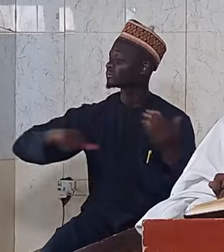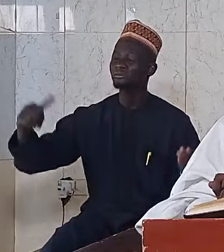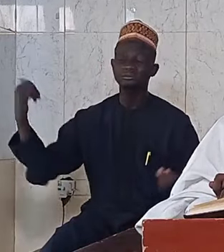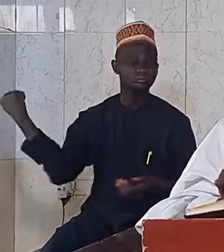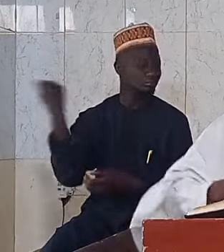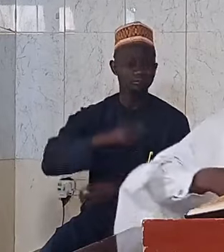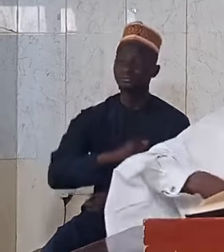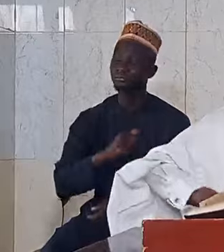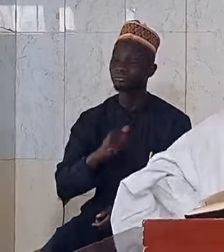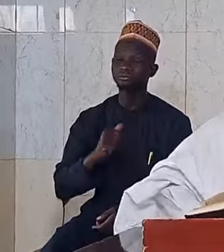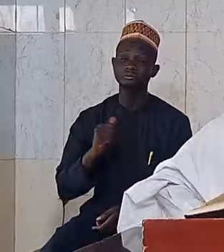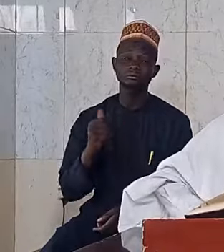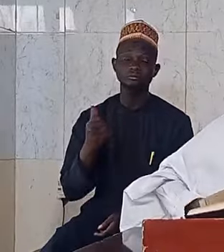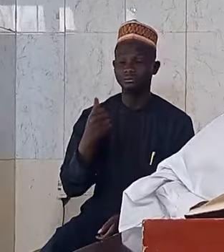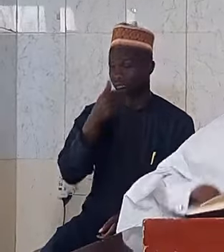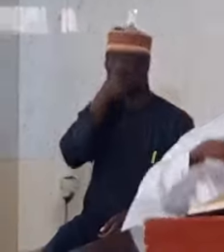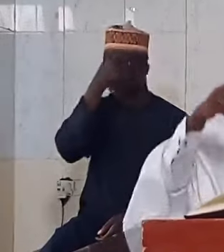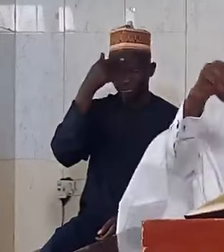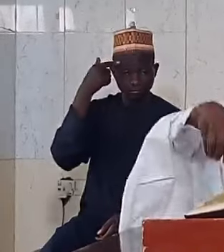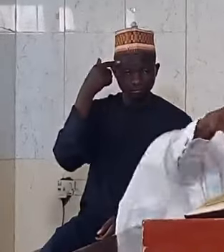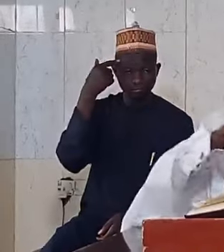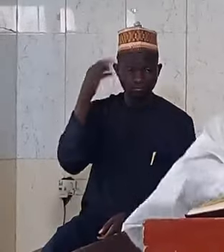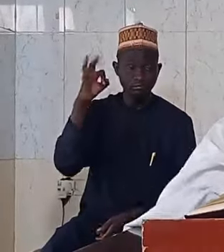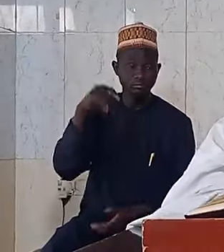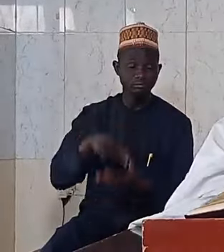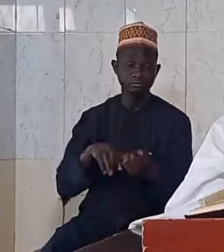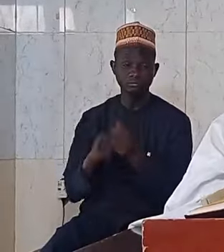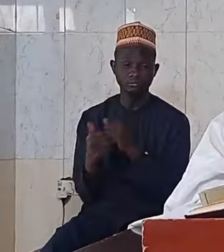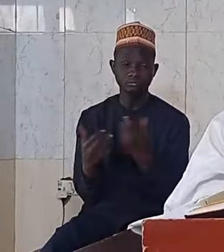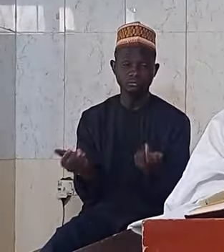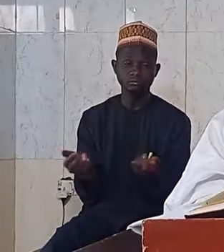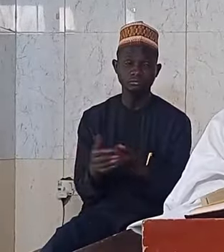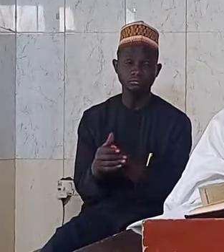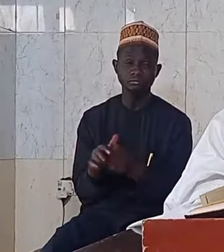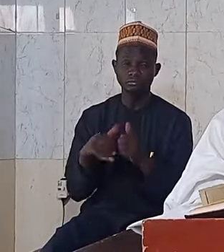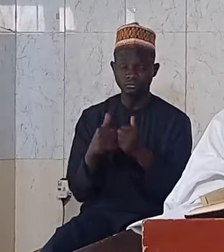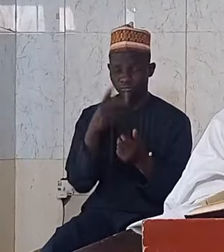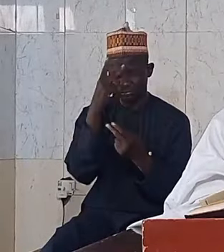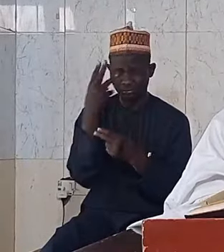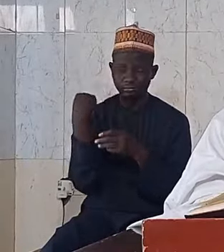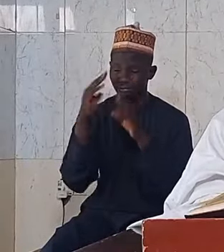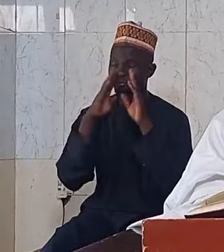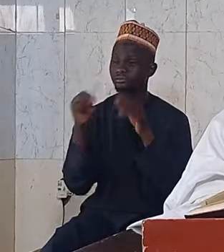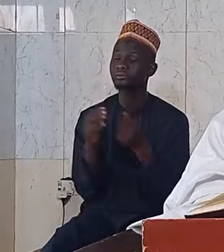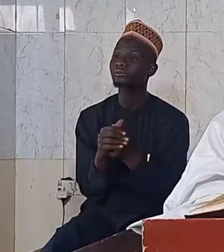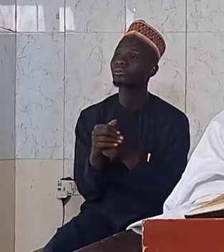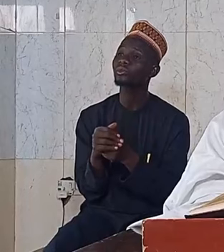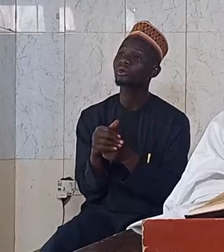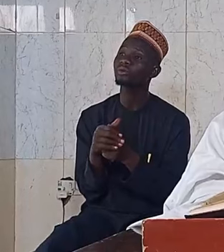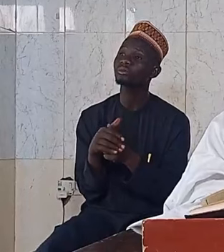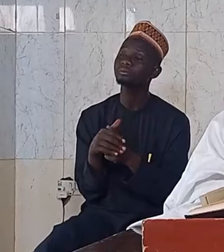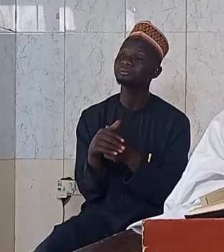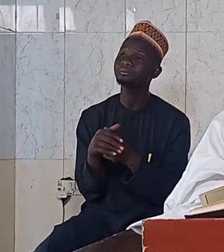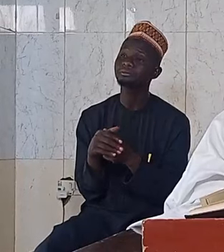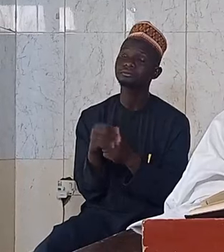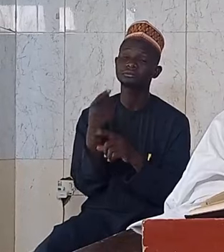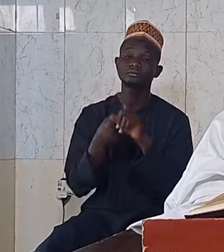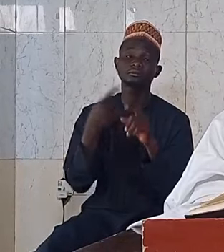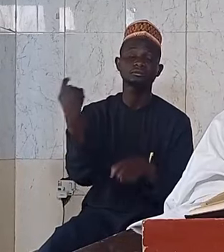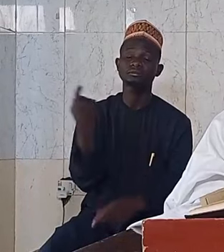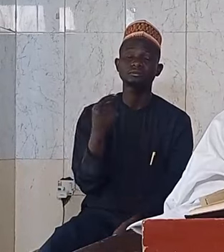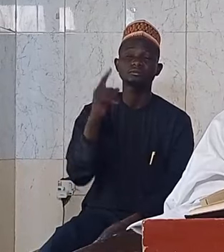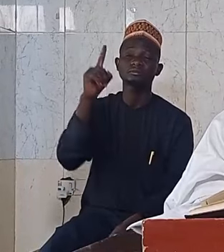kafirai yanzu in ba dan wannan irin manufar ba yaushe manzon Allah sallallahu alaihi wasallam daga shi sai